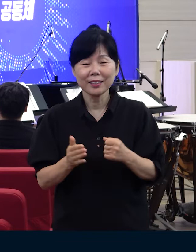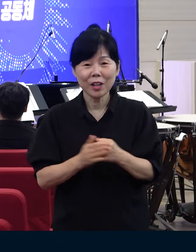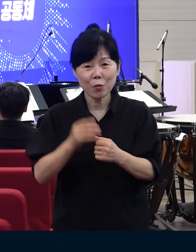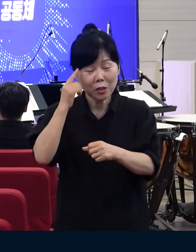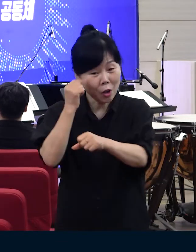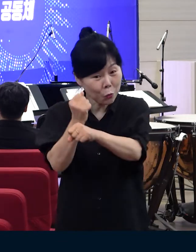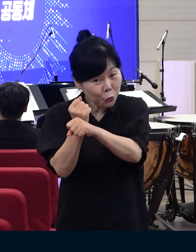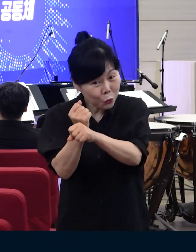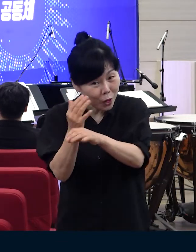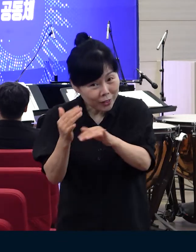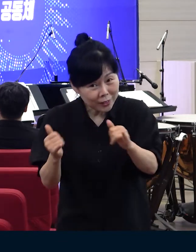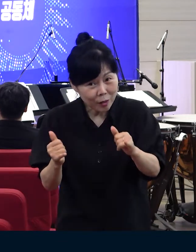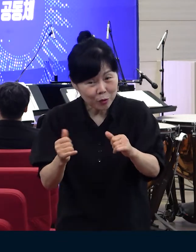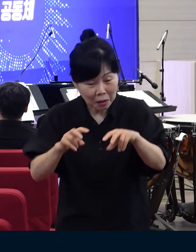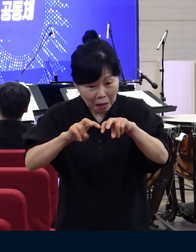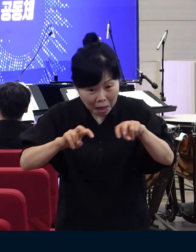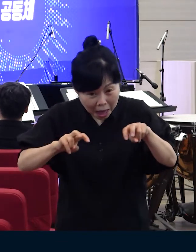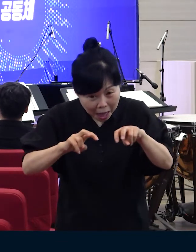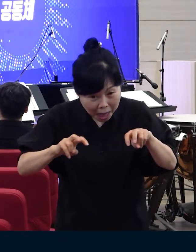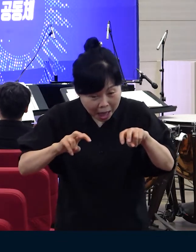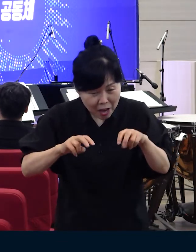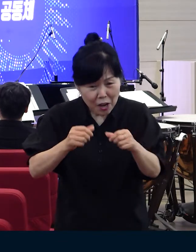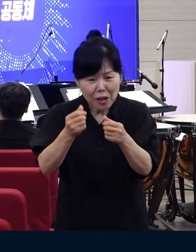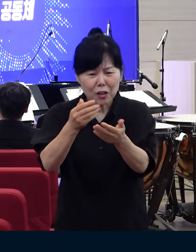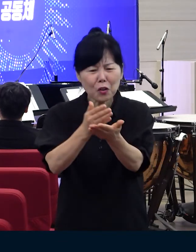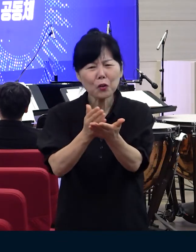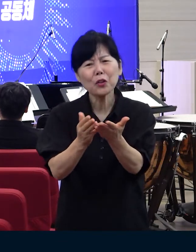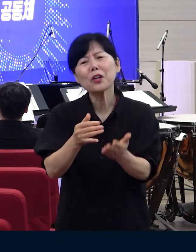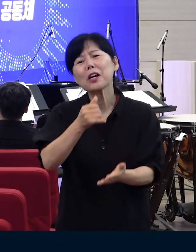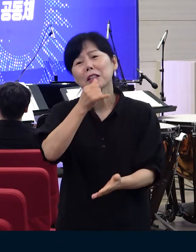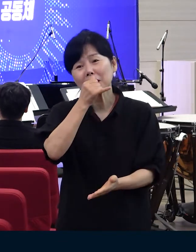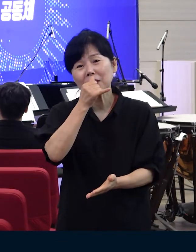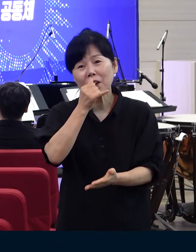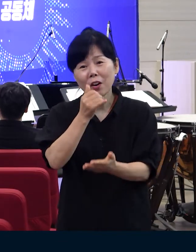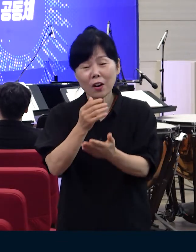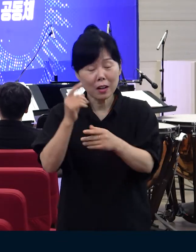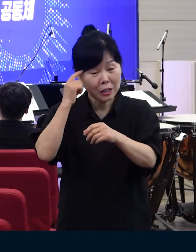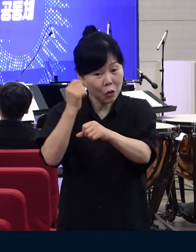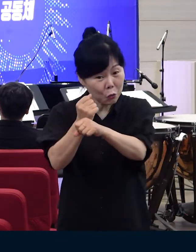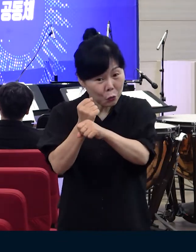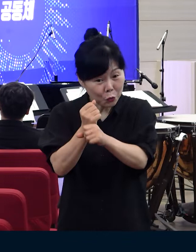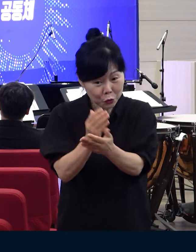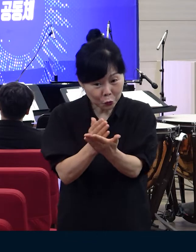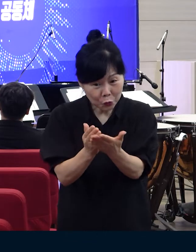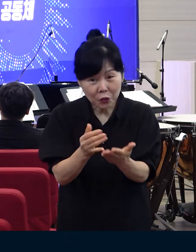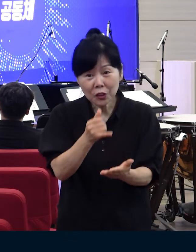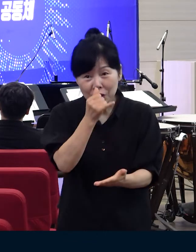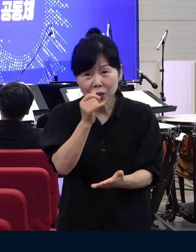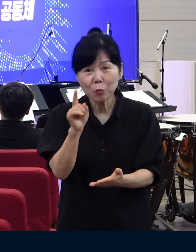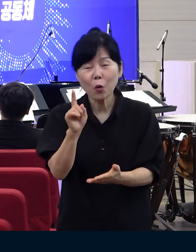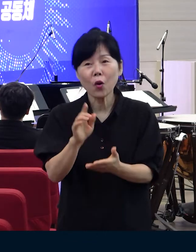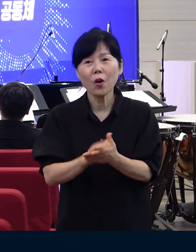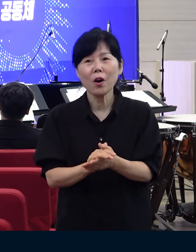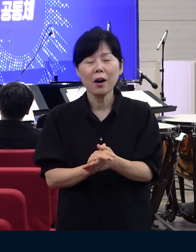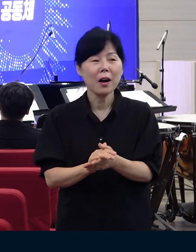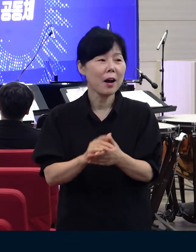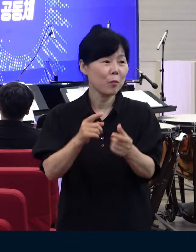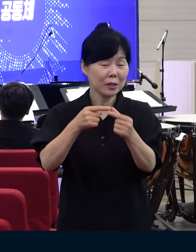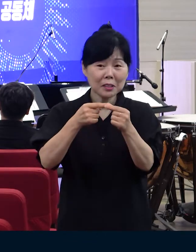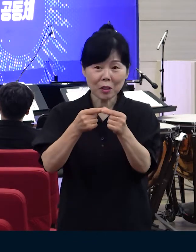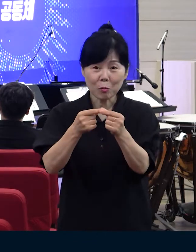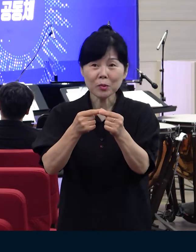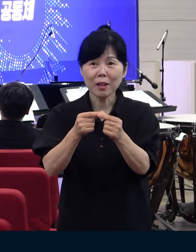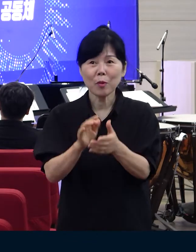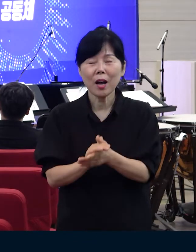주석가들도 이 부분에 대해서 굉장히 다양하게 주석을 합니다. 자, 그 중에 하나가 뭐냐? 그 당시의 미의 기준은